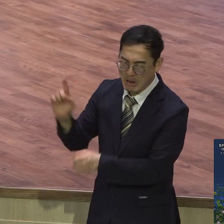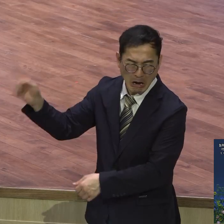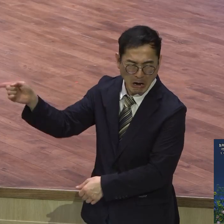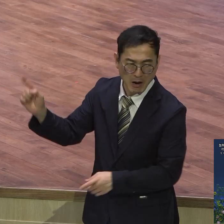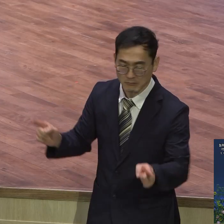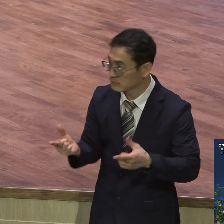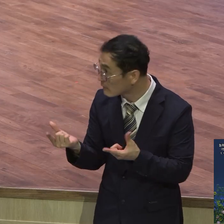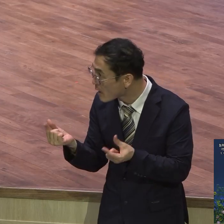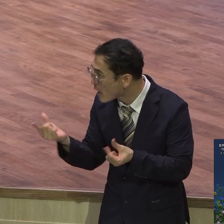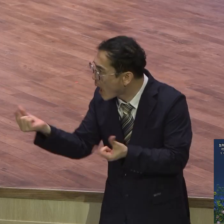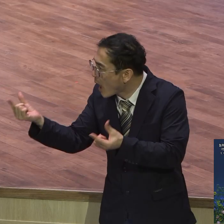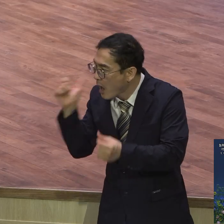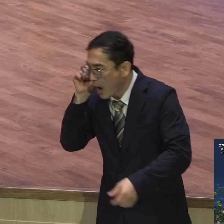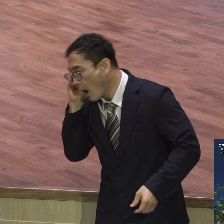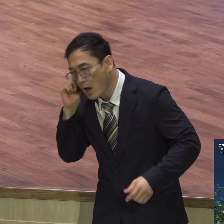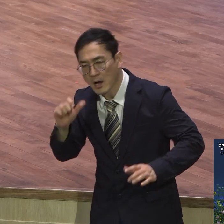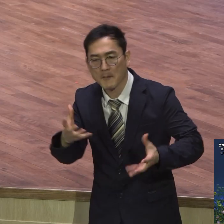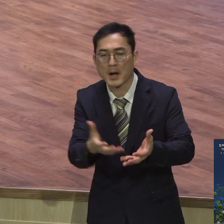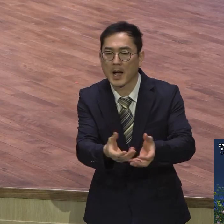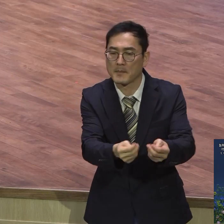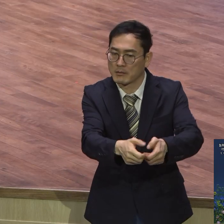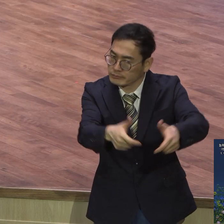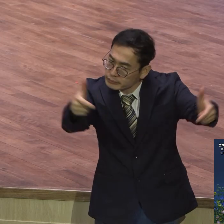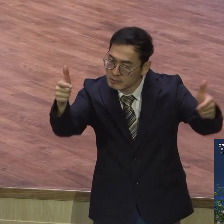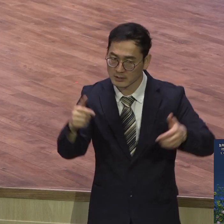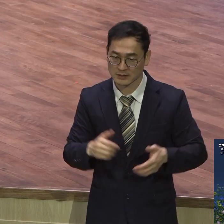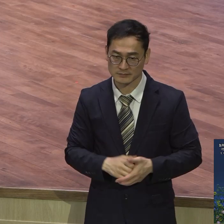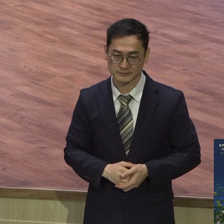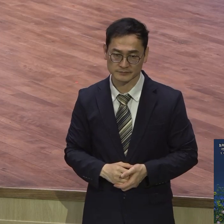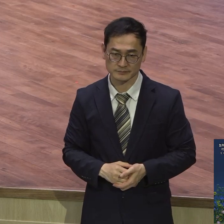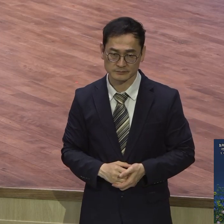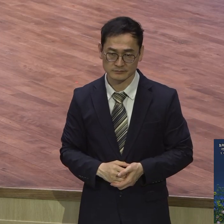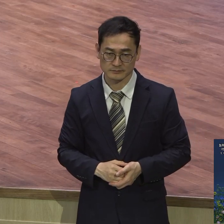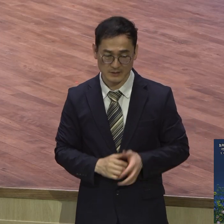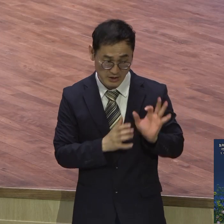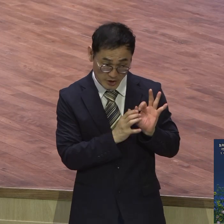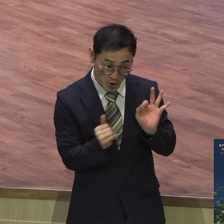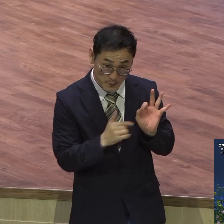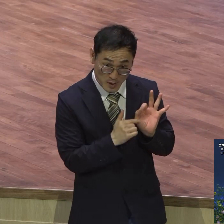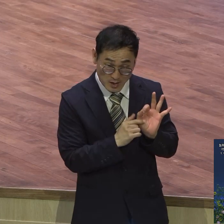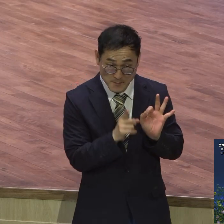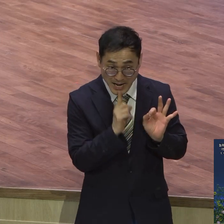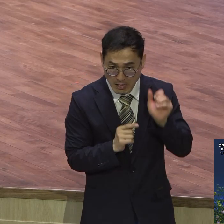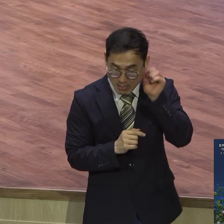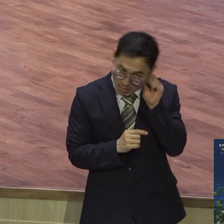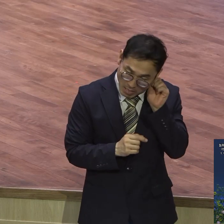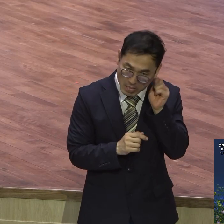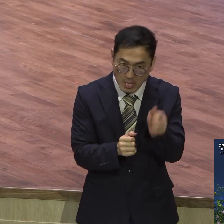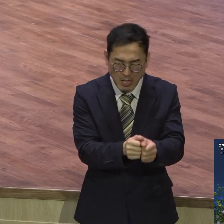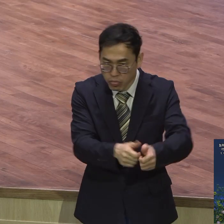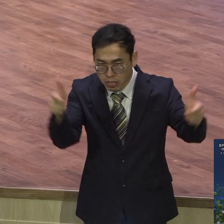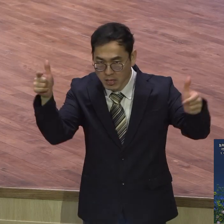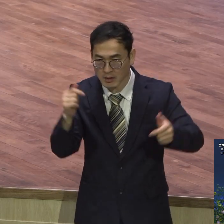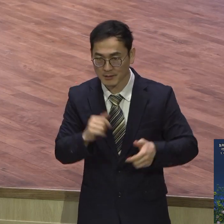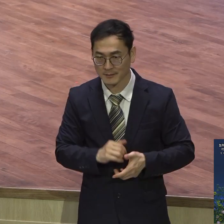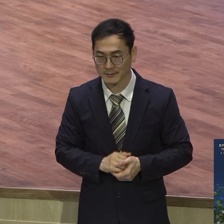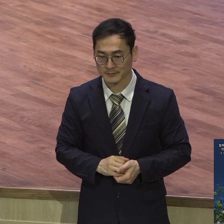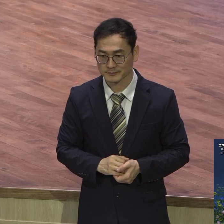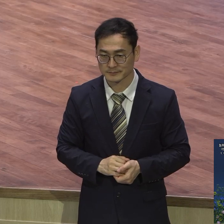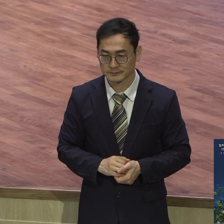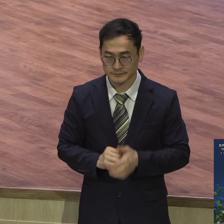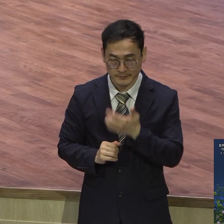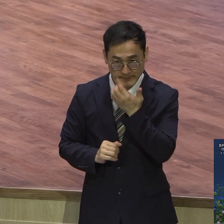정탄군들의 불신앙이 순식간에 이스라엘 백성들이 싹 다 전염되고 영적으로 우리가요